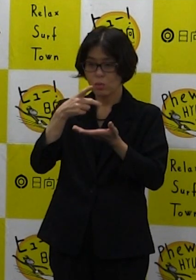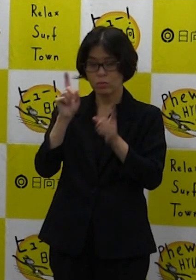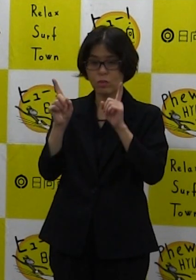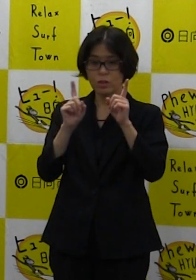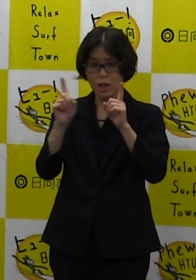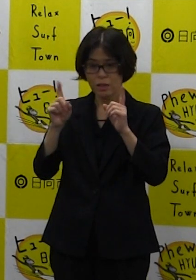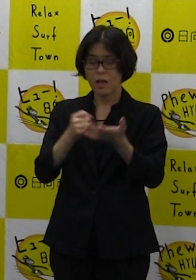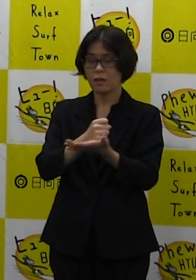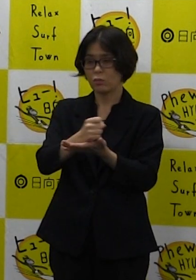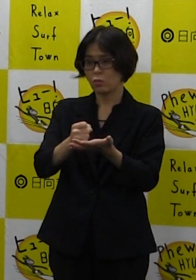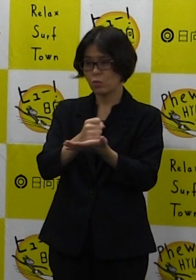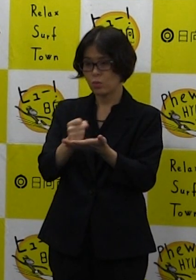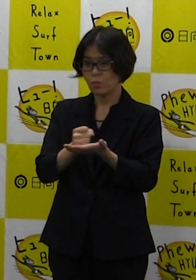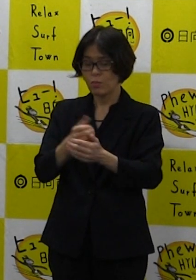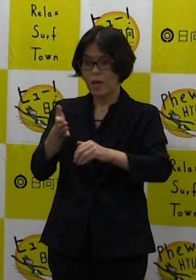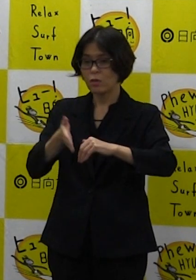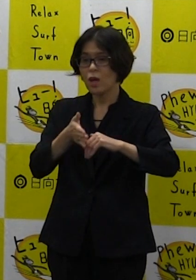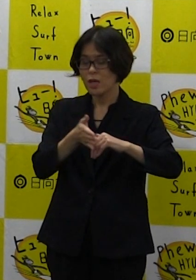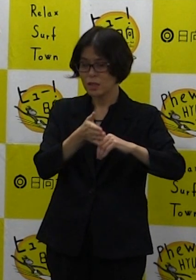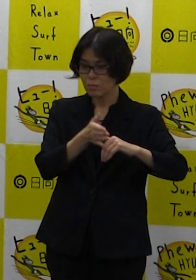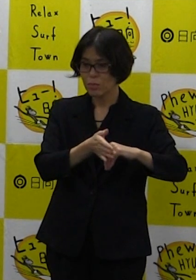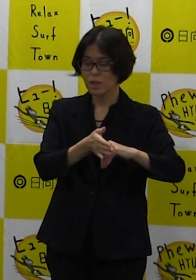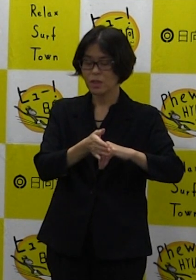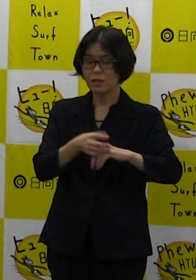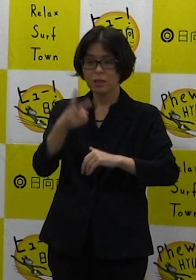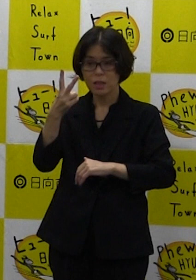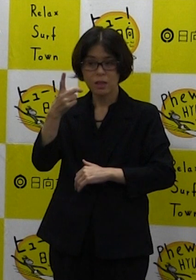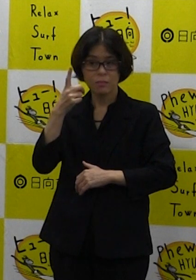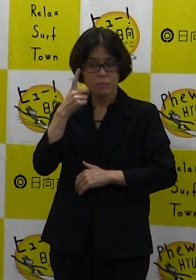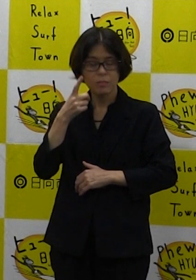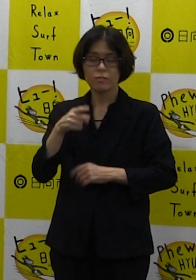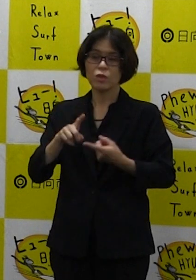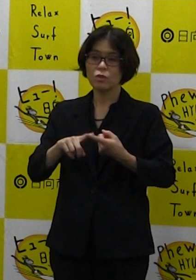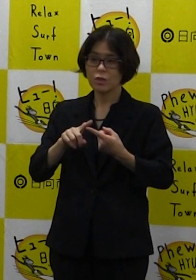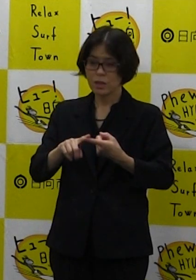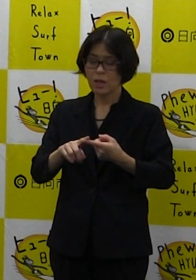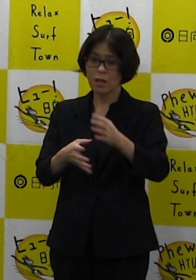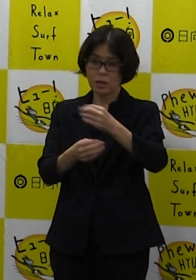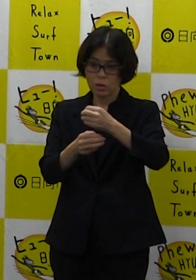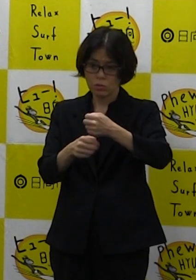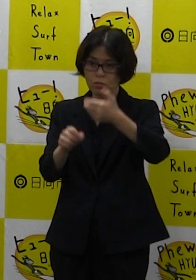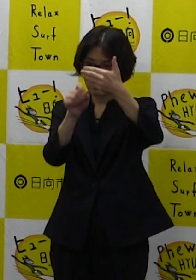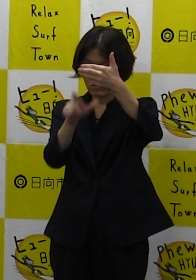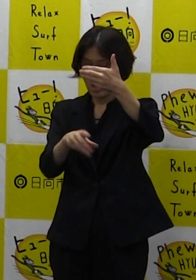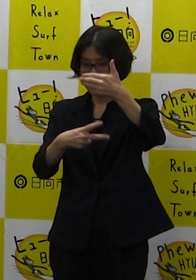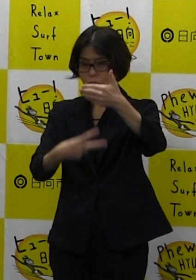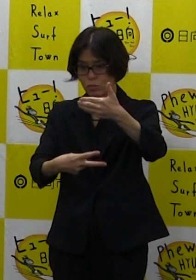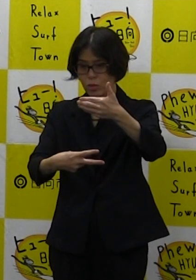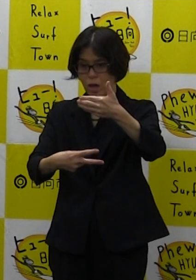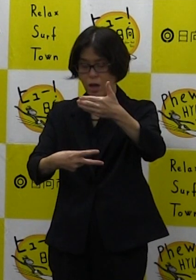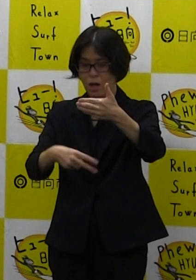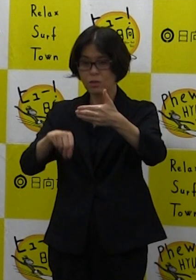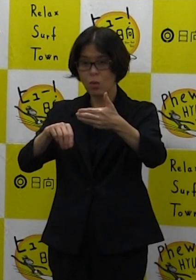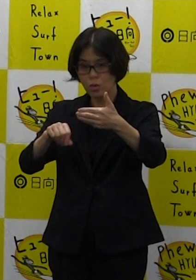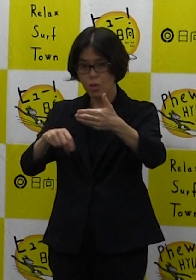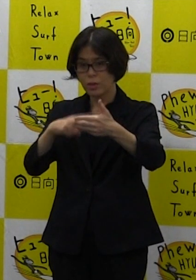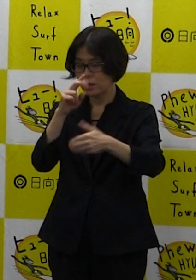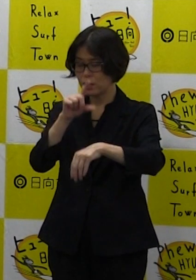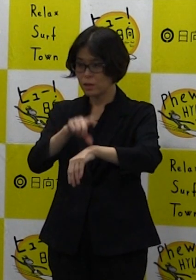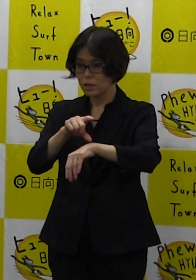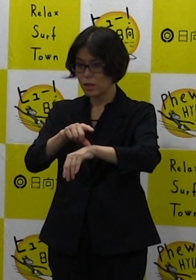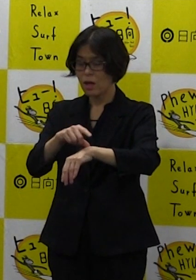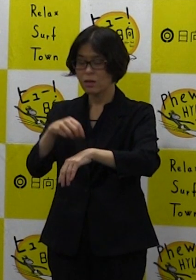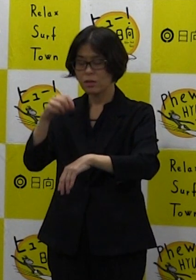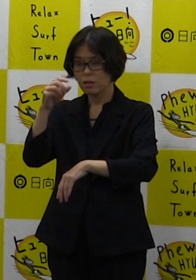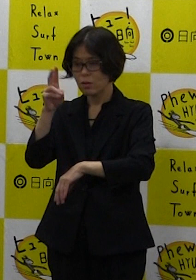運命のレシピボリューム2につきましては9月2日土曜日時間は午後3時から午後